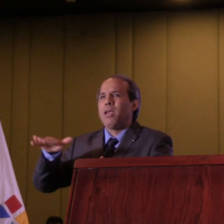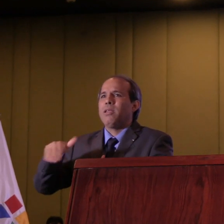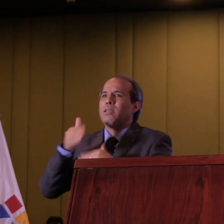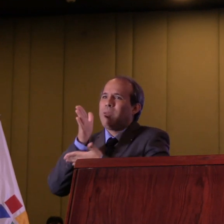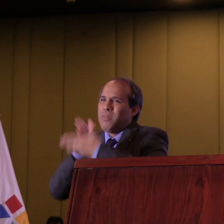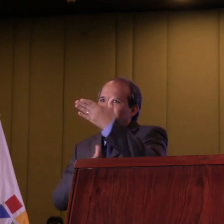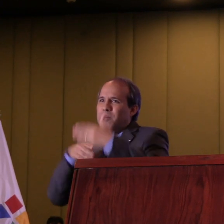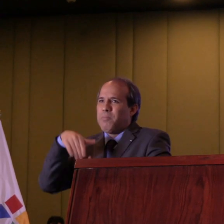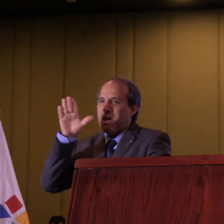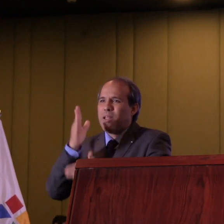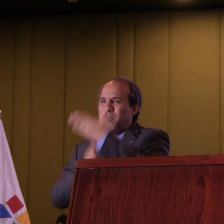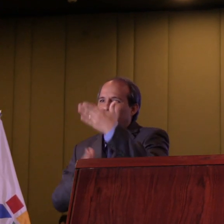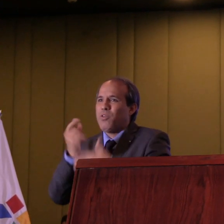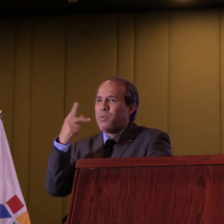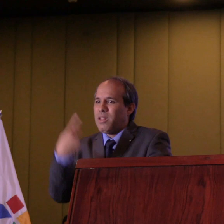dessa empresa.